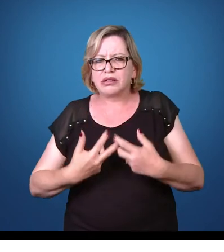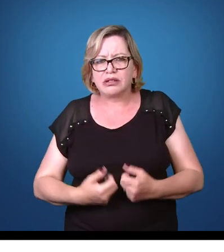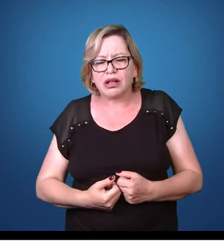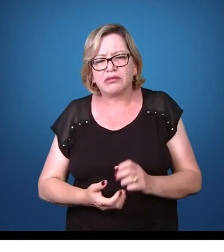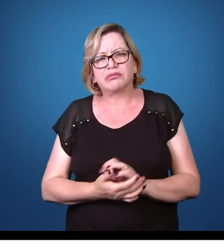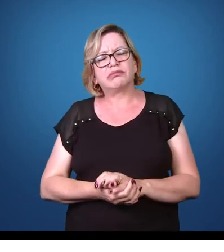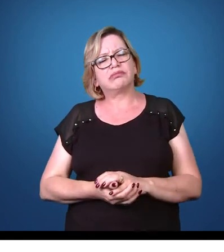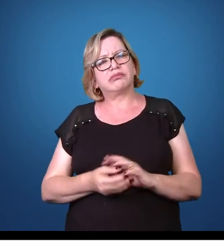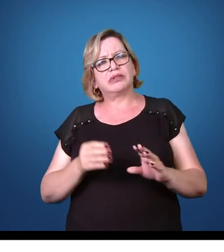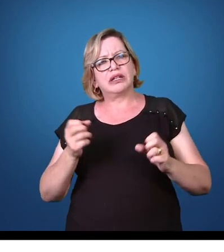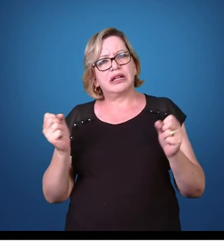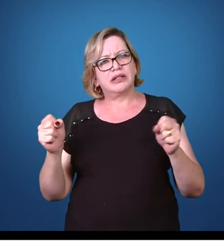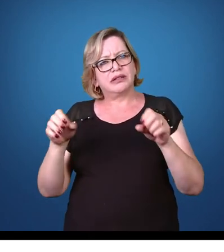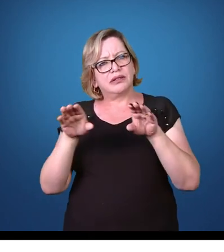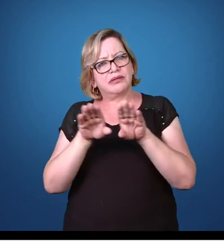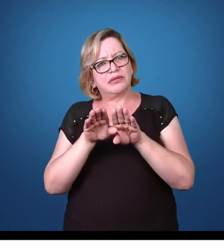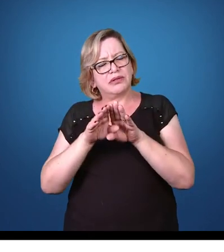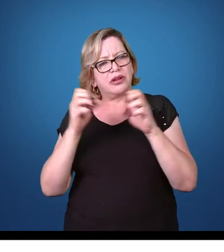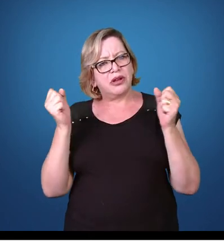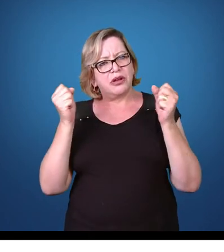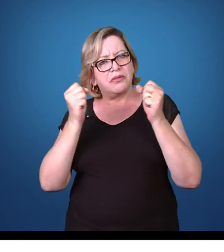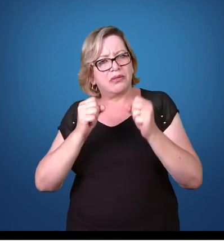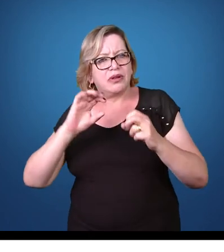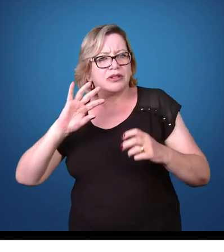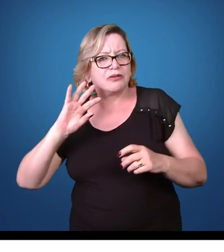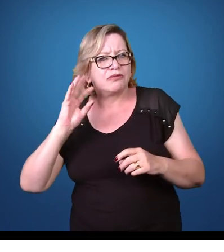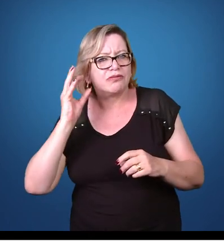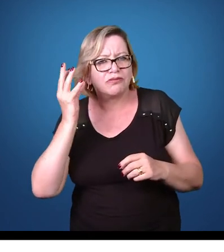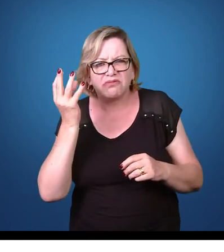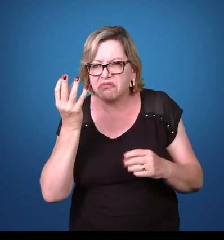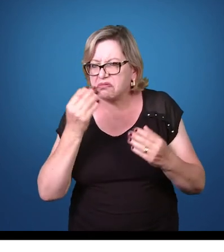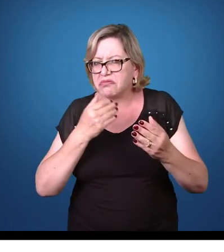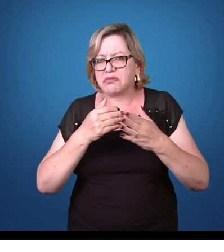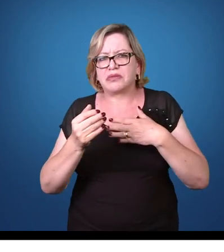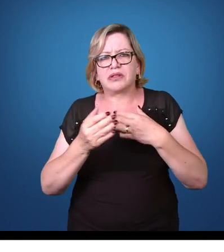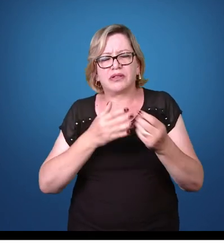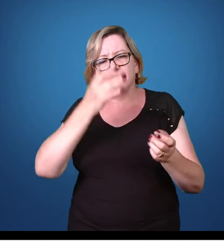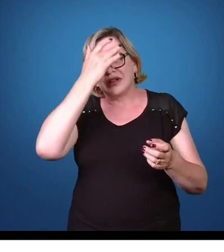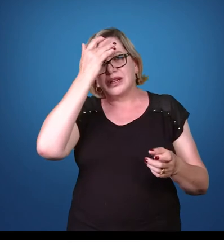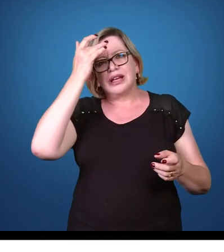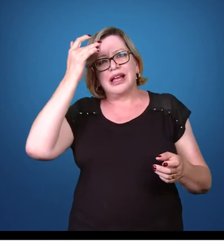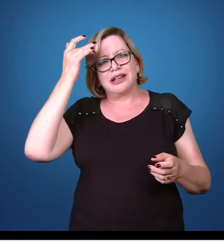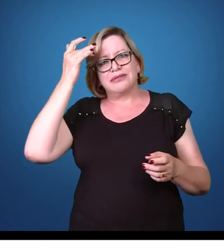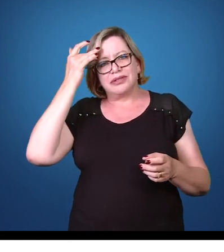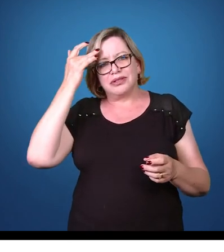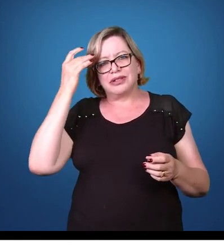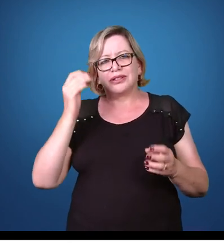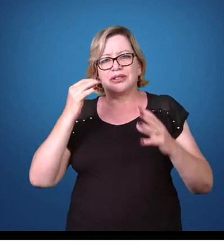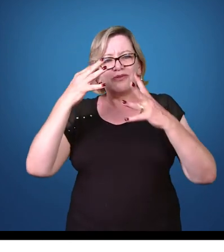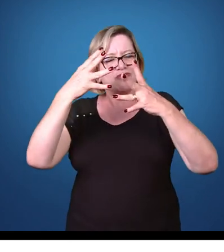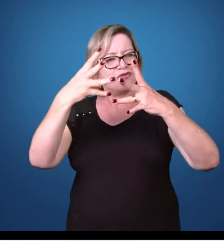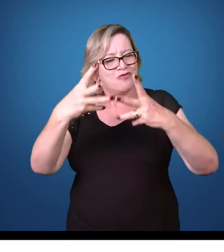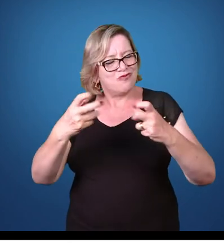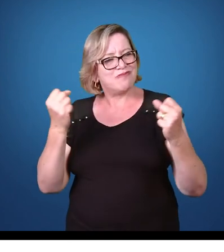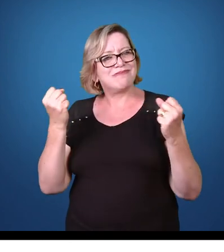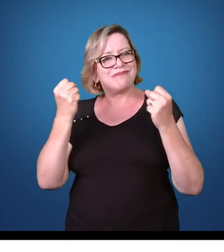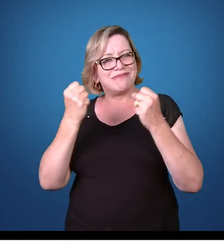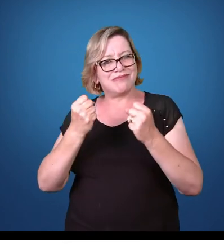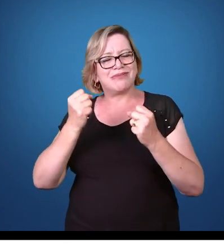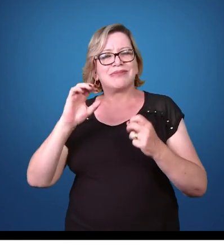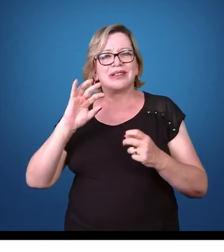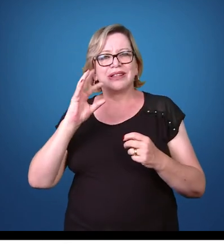Veja bem, pode ocorrer em indivíduos não imunes e em indivíduos não imunes a complicação,